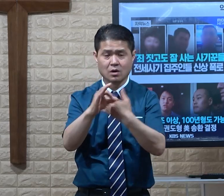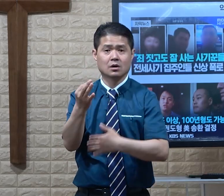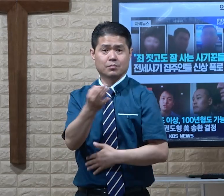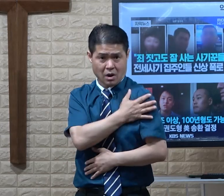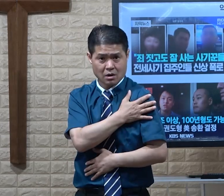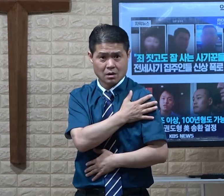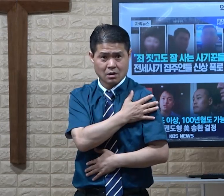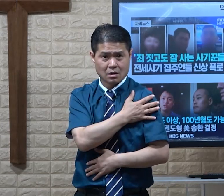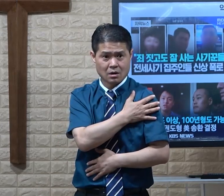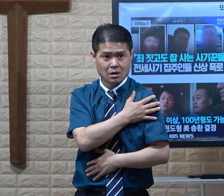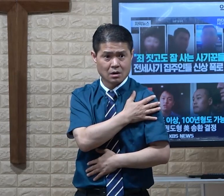또 감옥에 가면